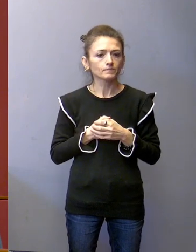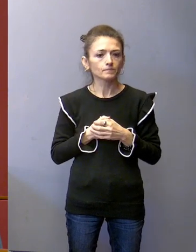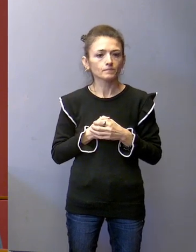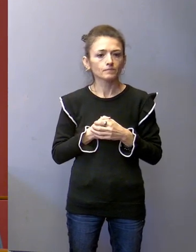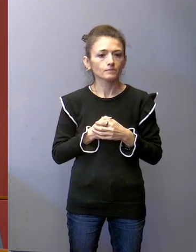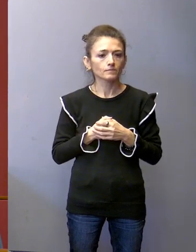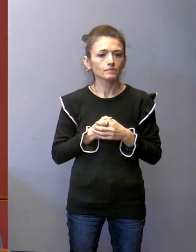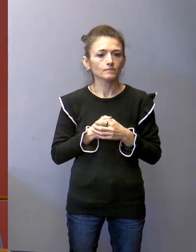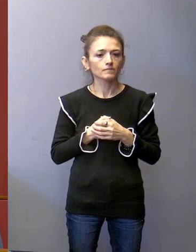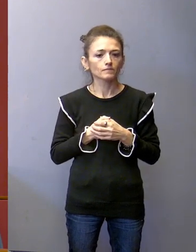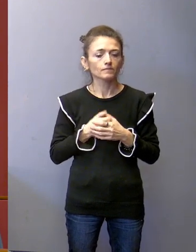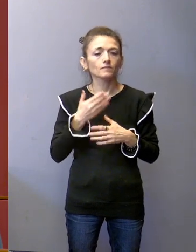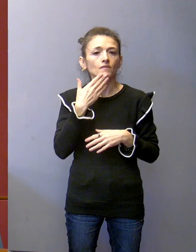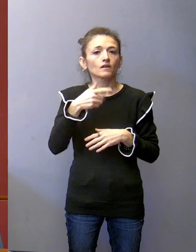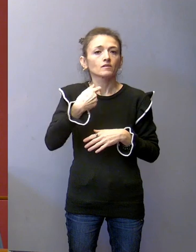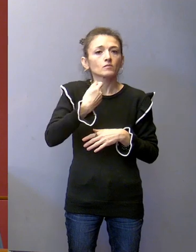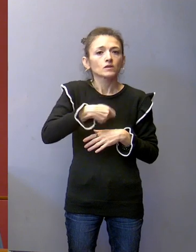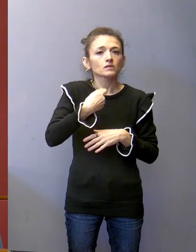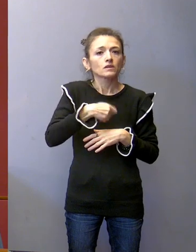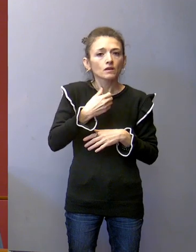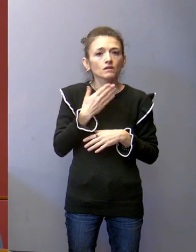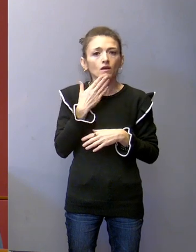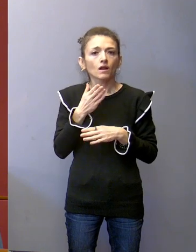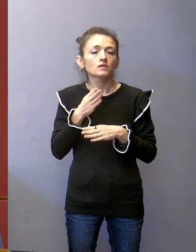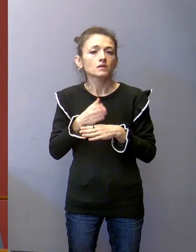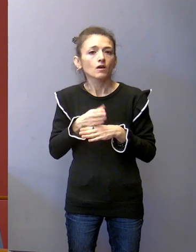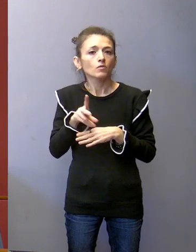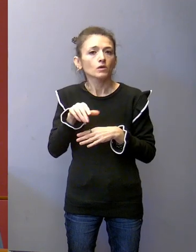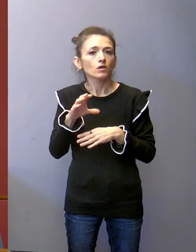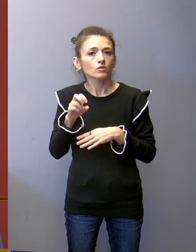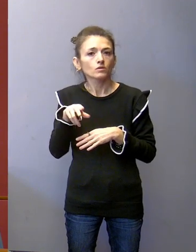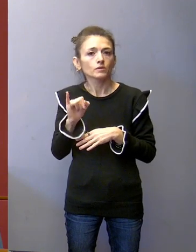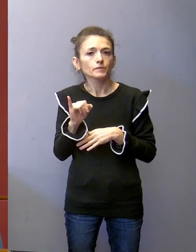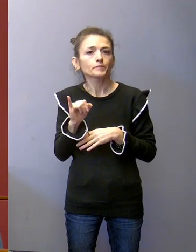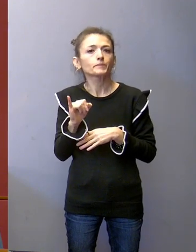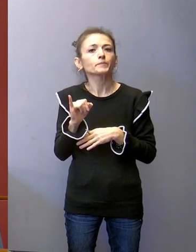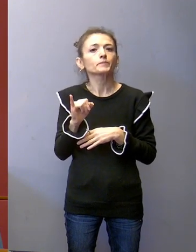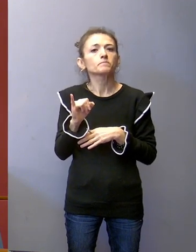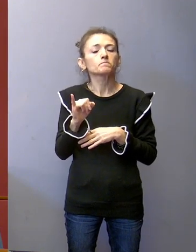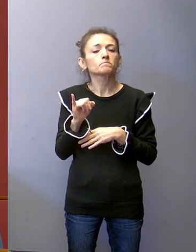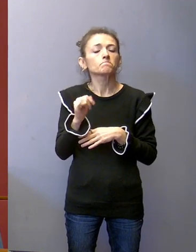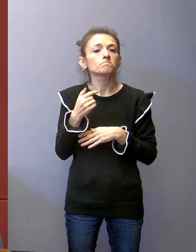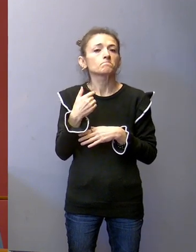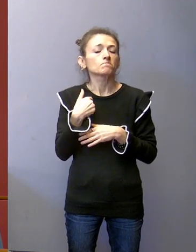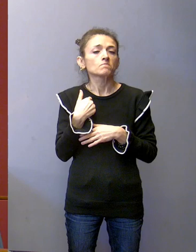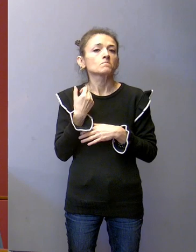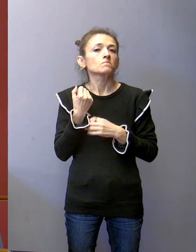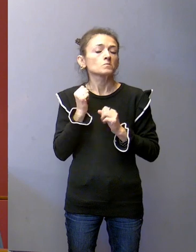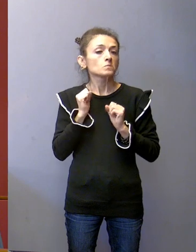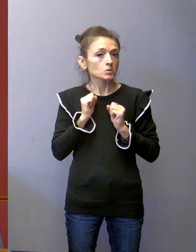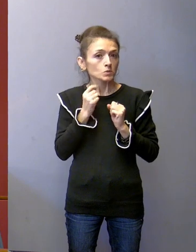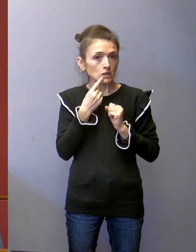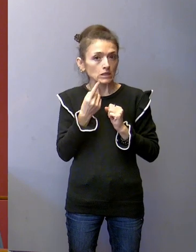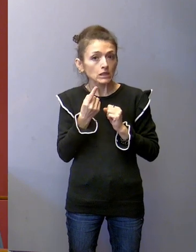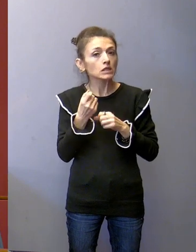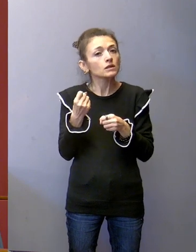grazie grazie presidente grazie consigliere pilloni che posso comunque comunicare che